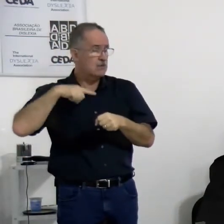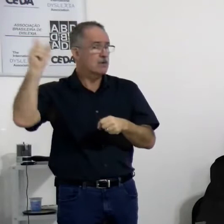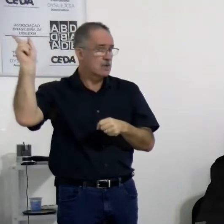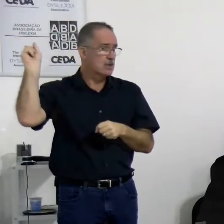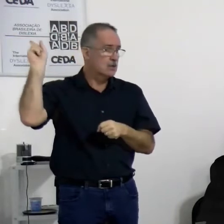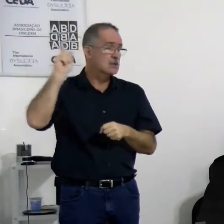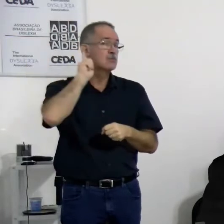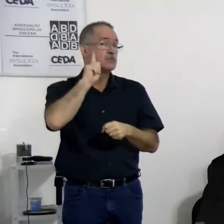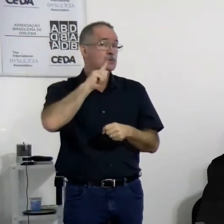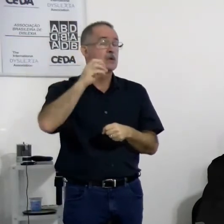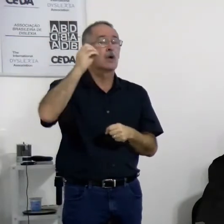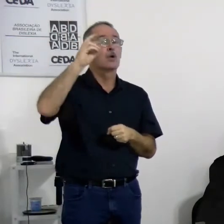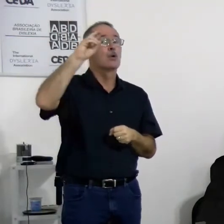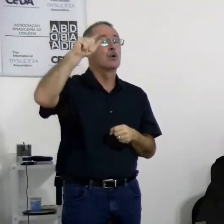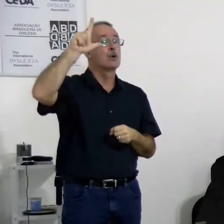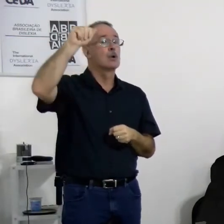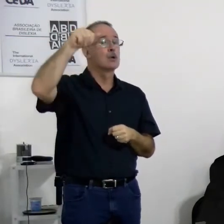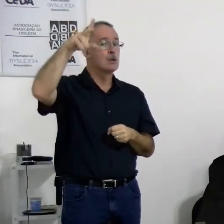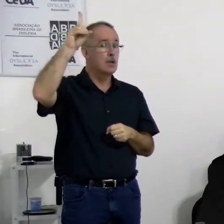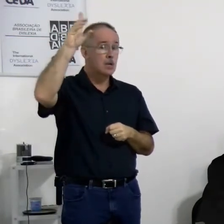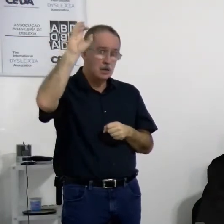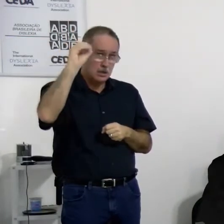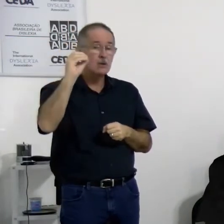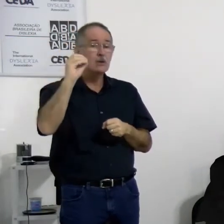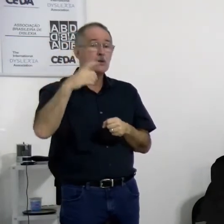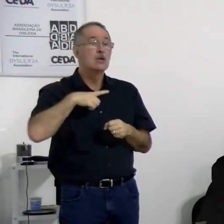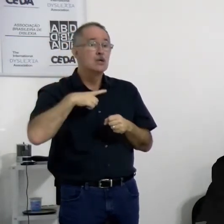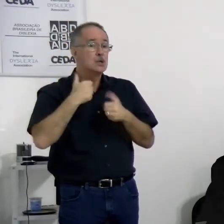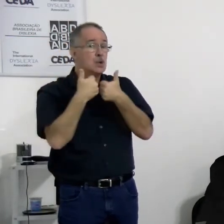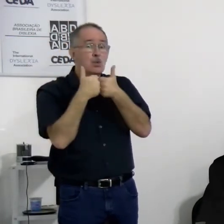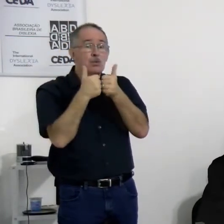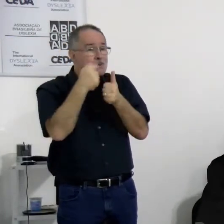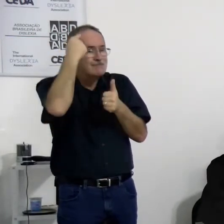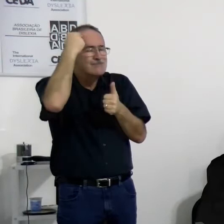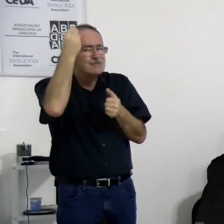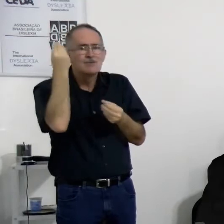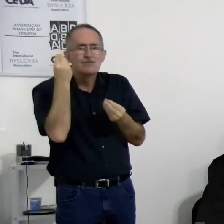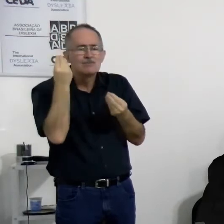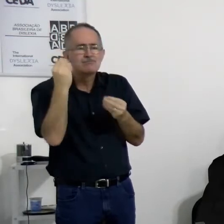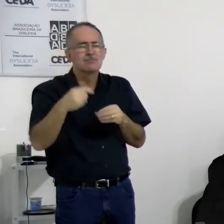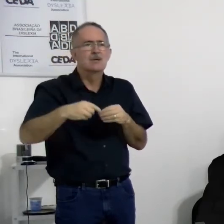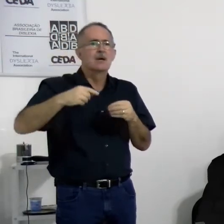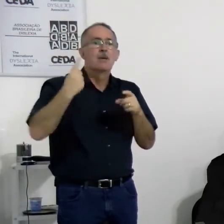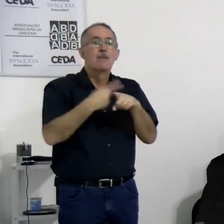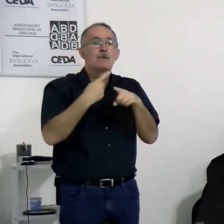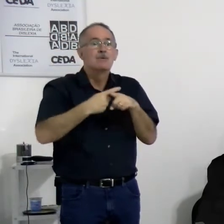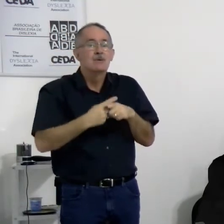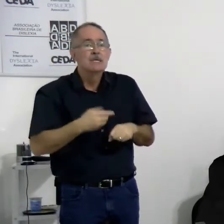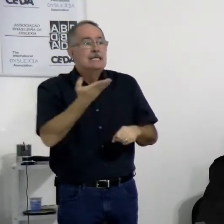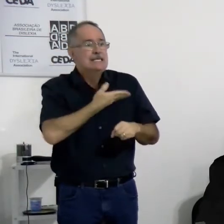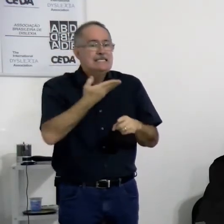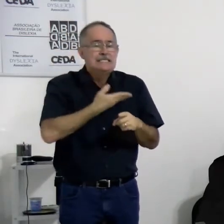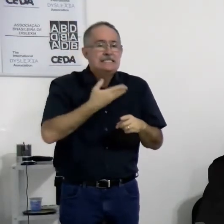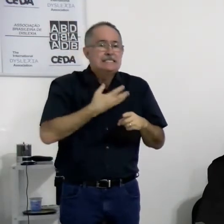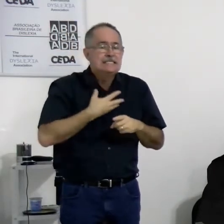que eu fui, que os outros 2 eu não consegui. Eles alugaram um ônibus para vocês terem ideias. De todos os amigos, sem